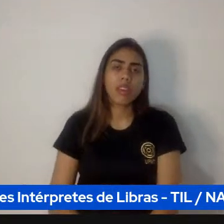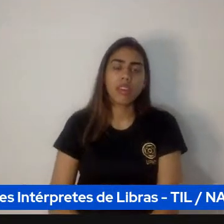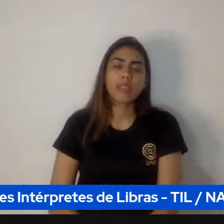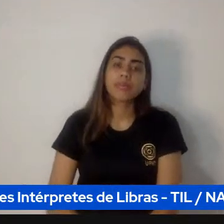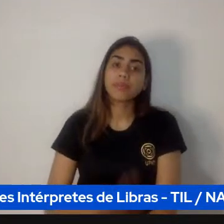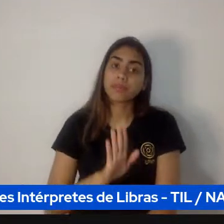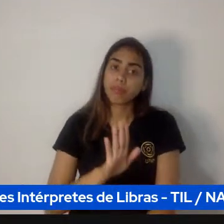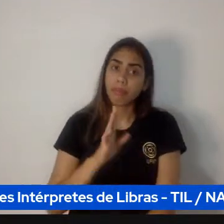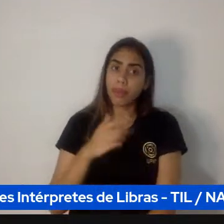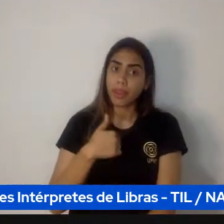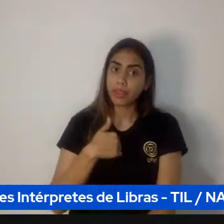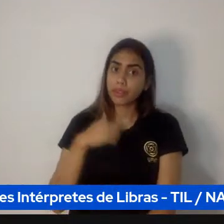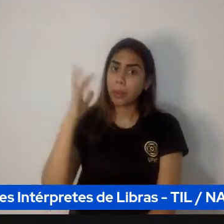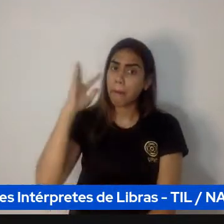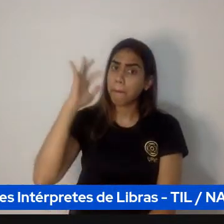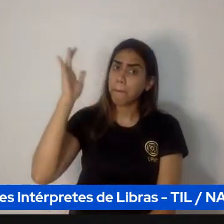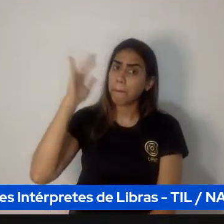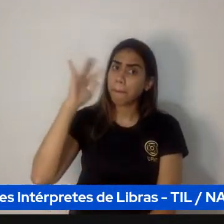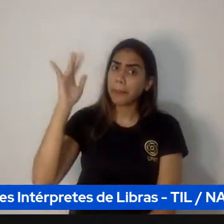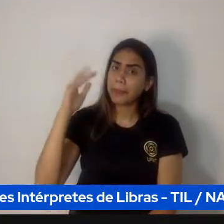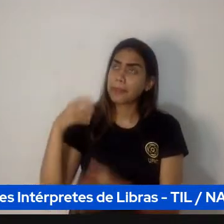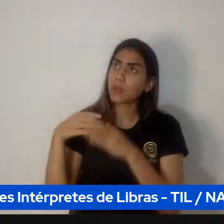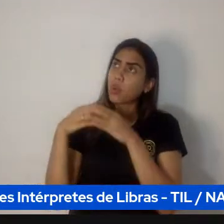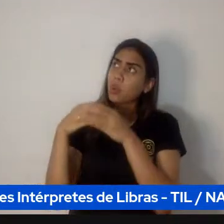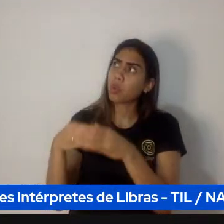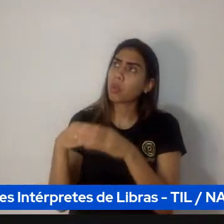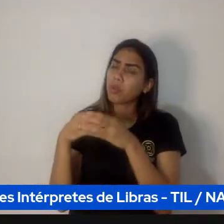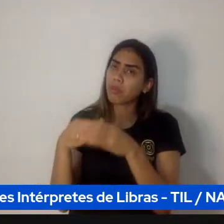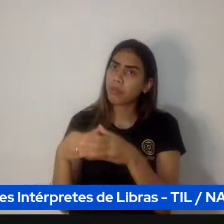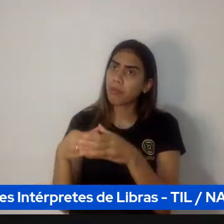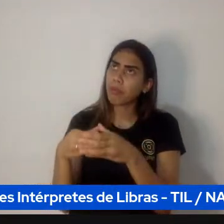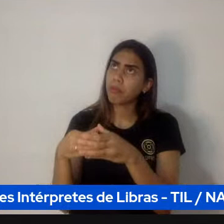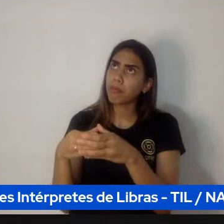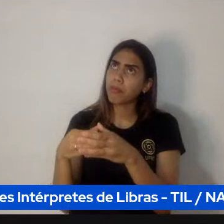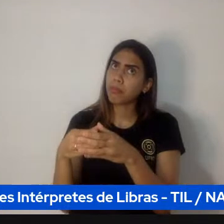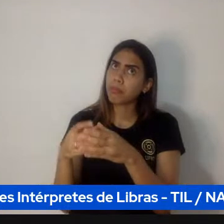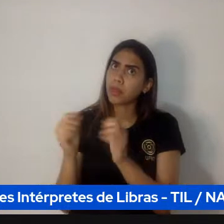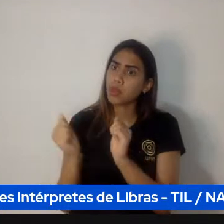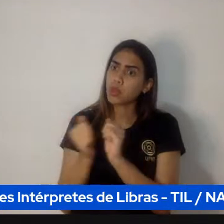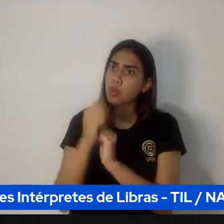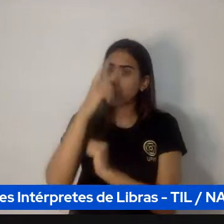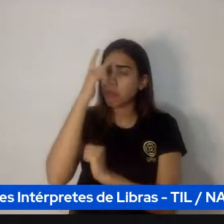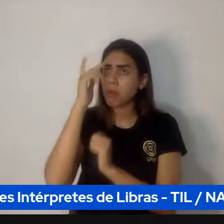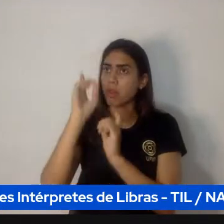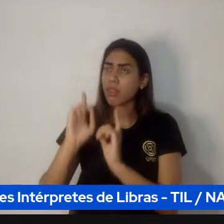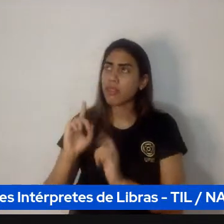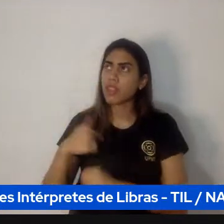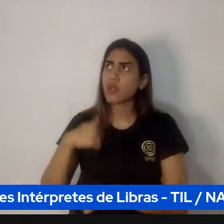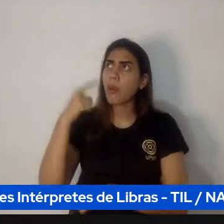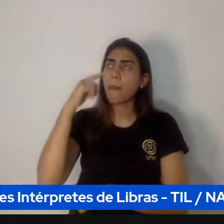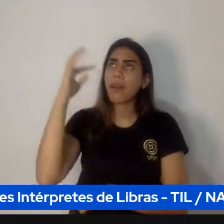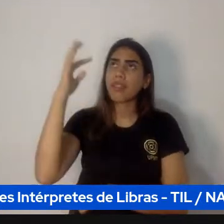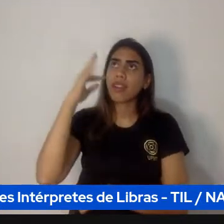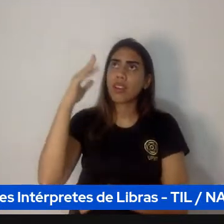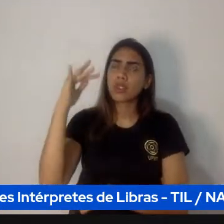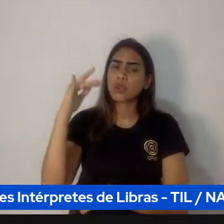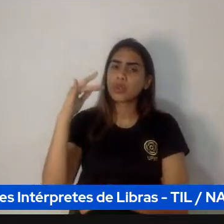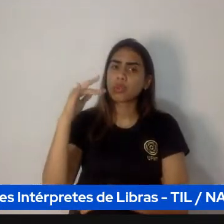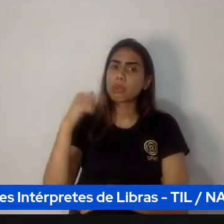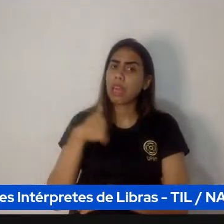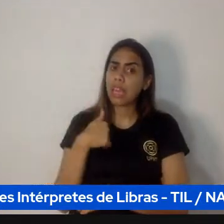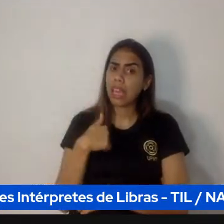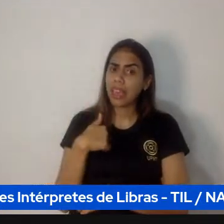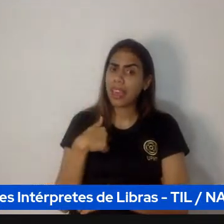do sujeito, né? Da pessoa com deficiência. Tá. E aí, eu tava muito